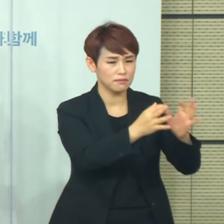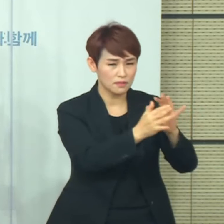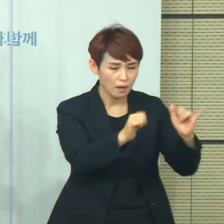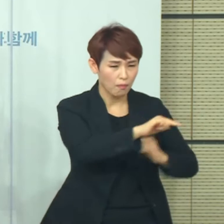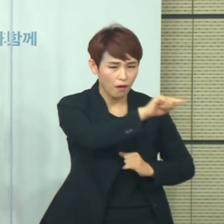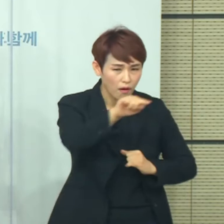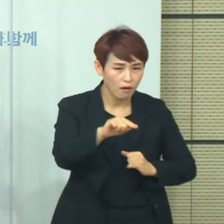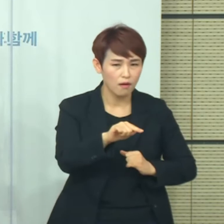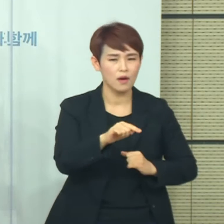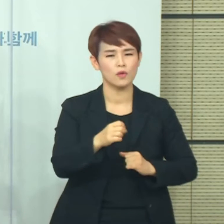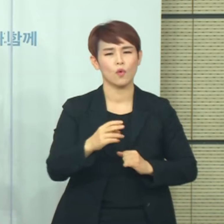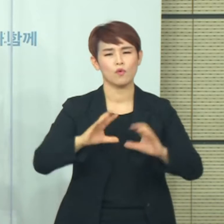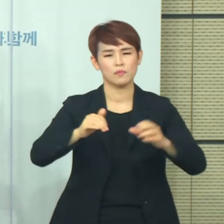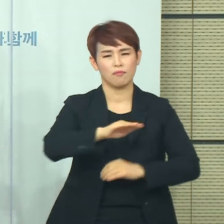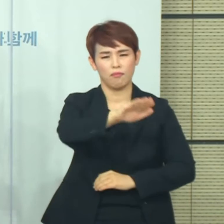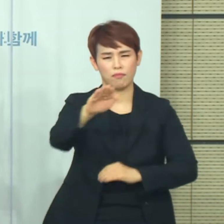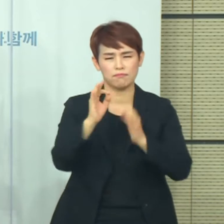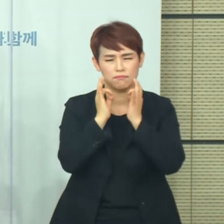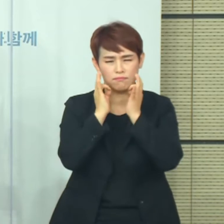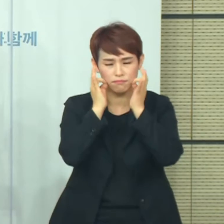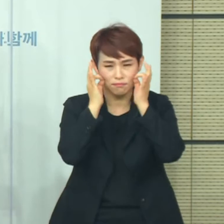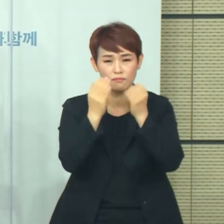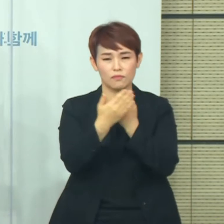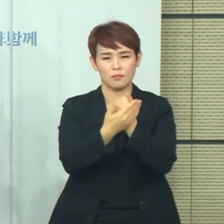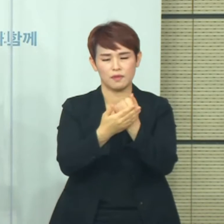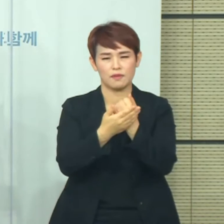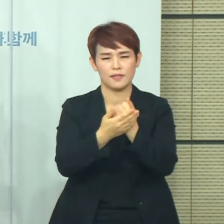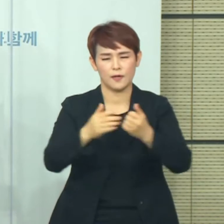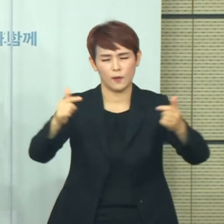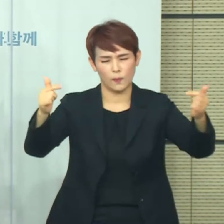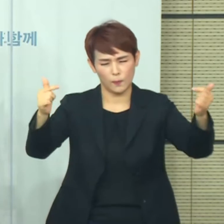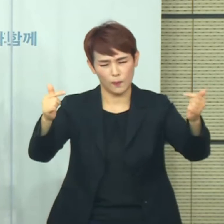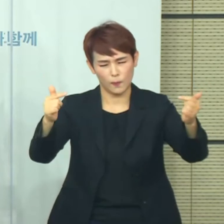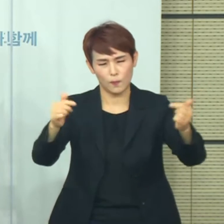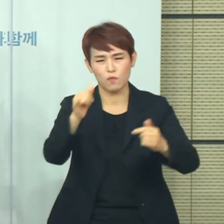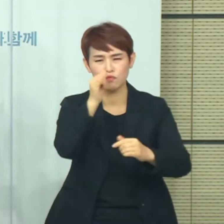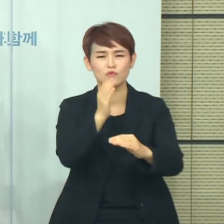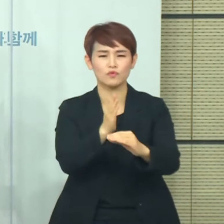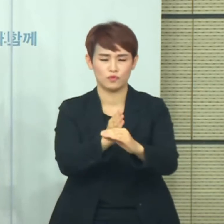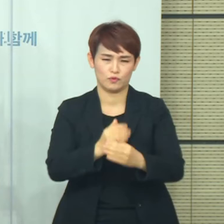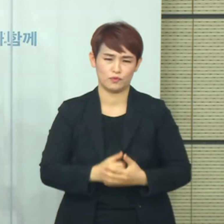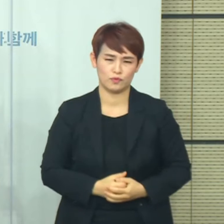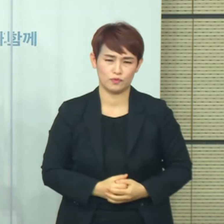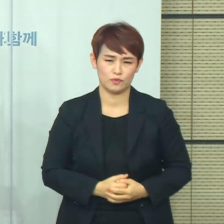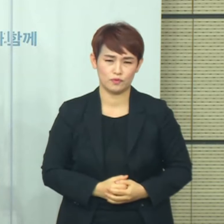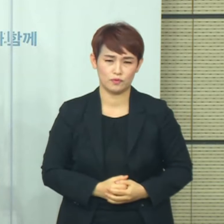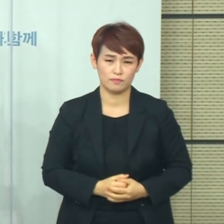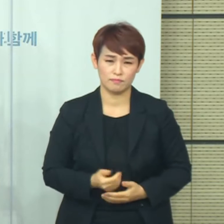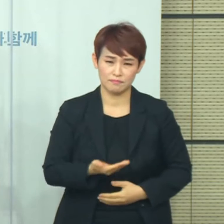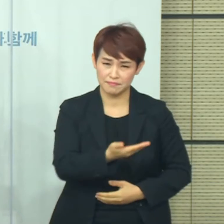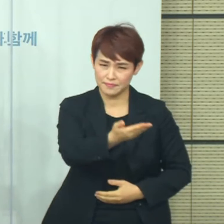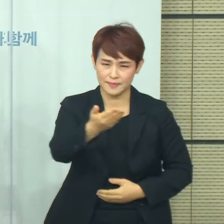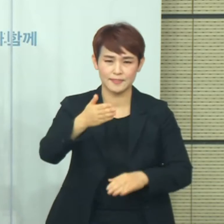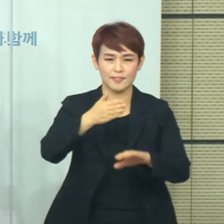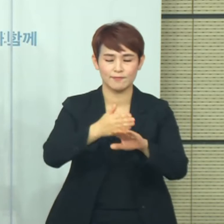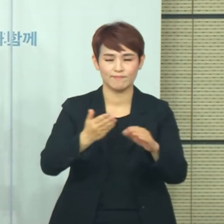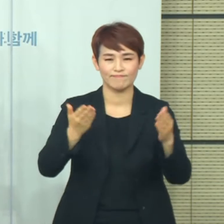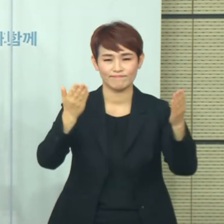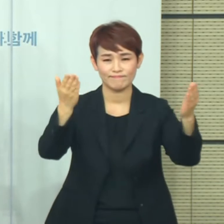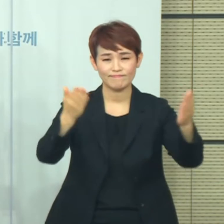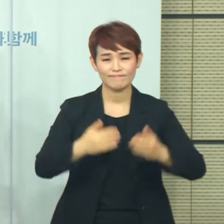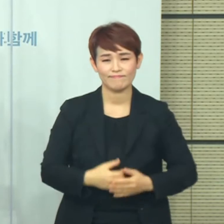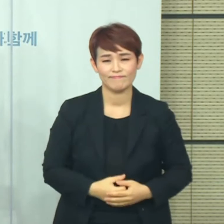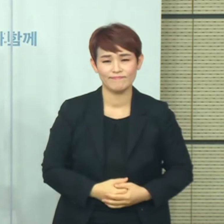실천한 국민의 노력을 통해 달성한 성과이며, 이에 대해 모든 분들께 깊이